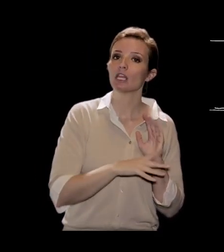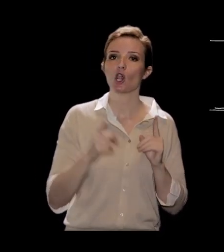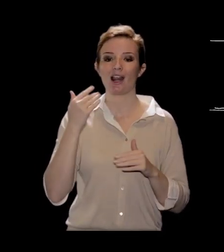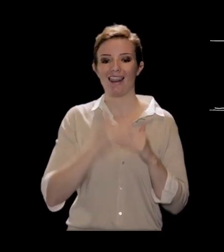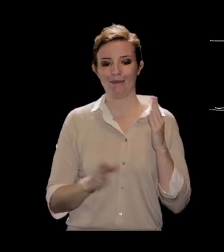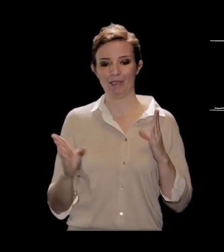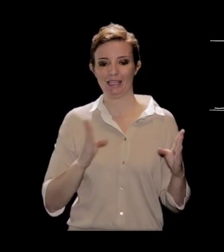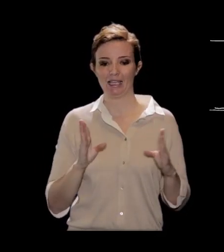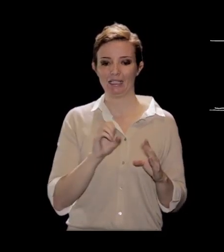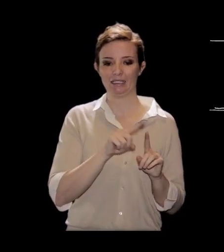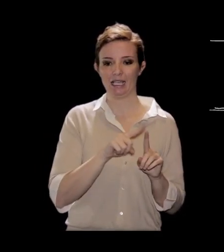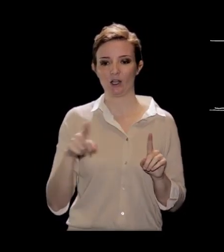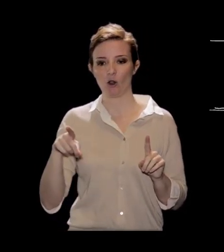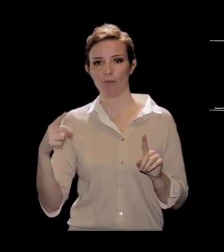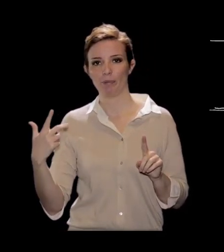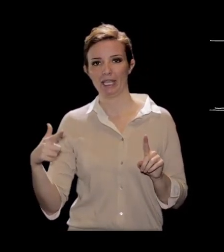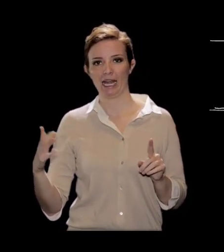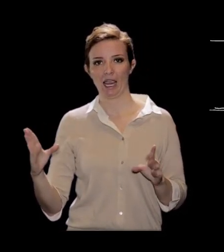e pi greco.